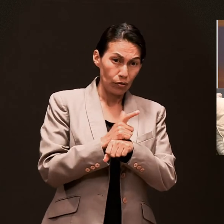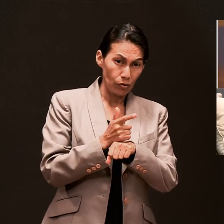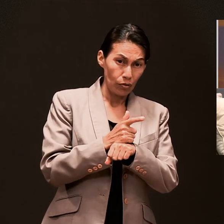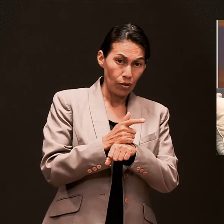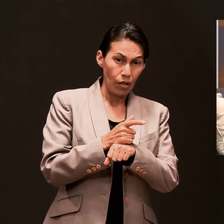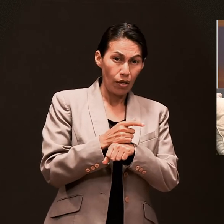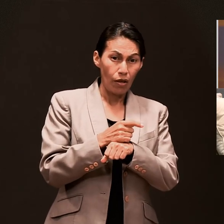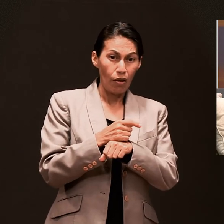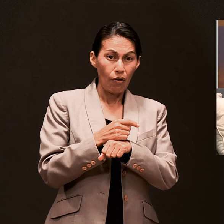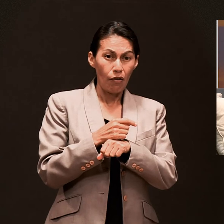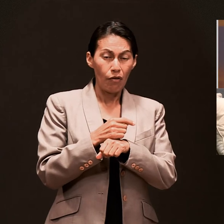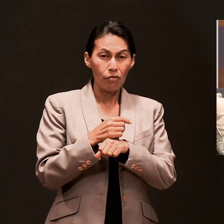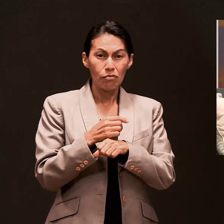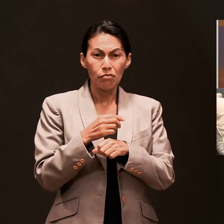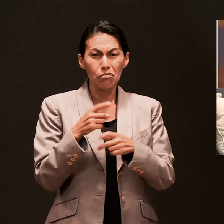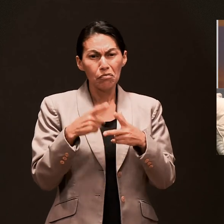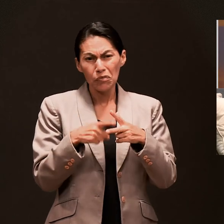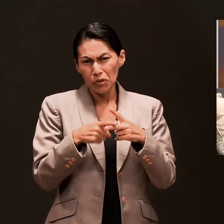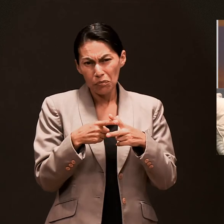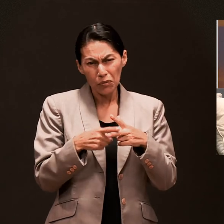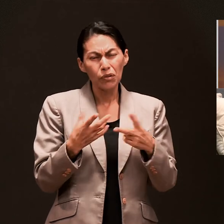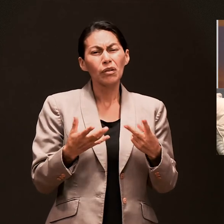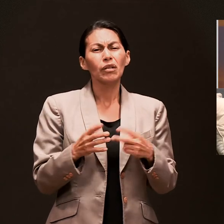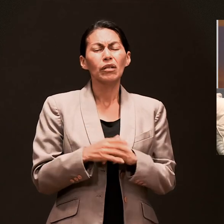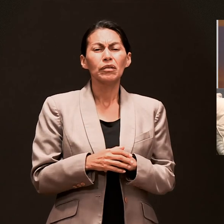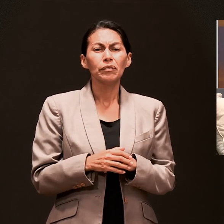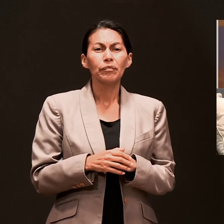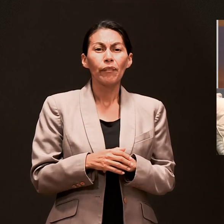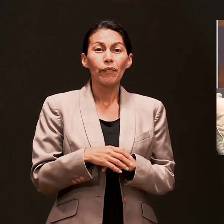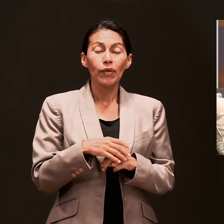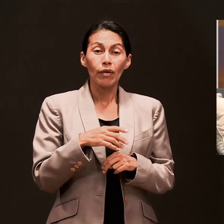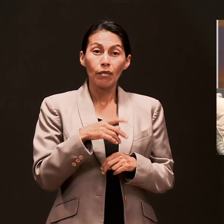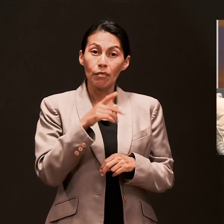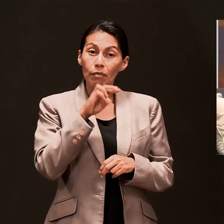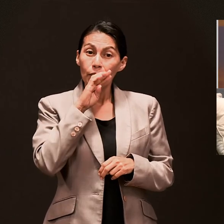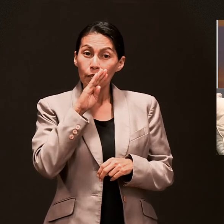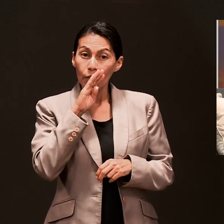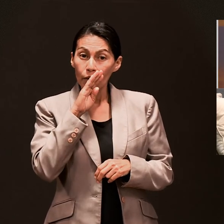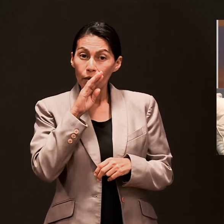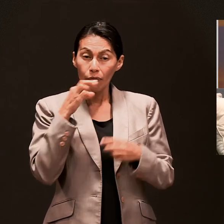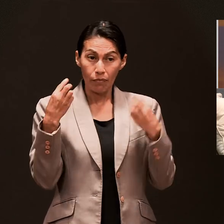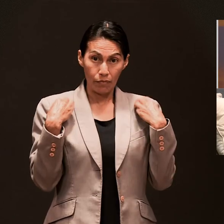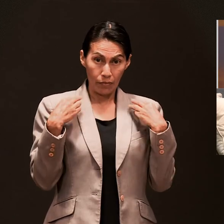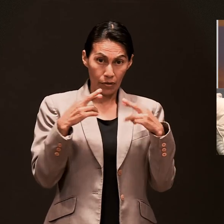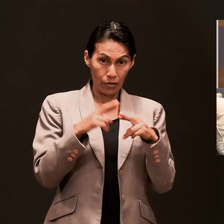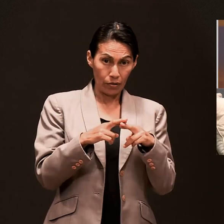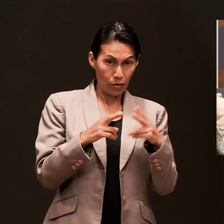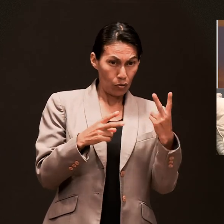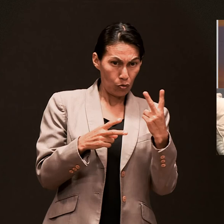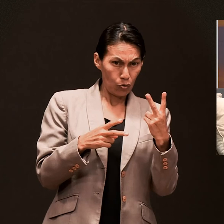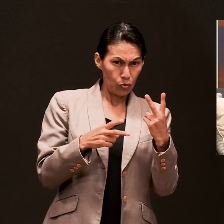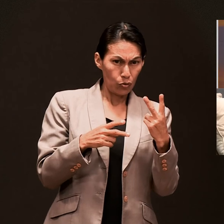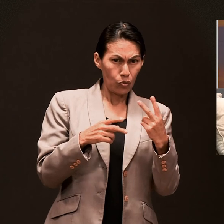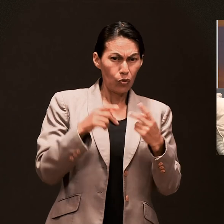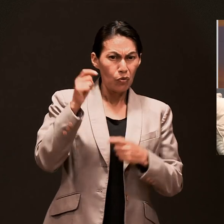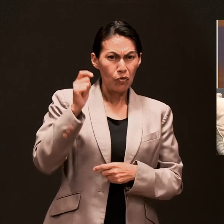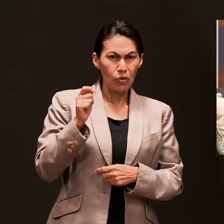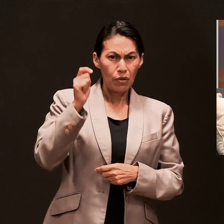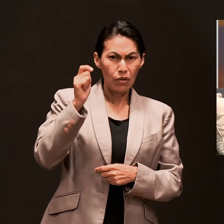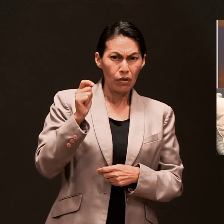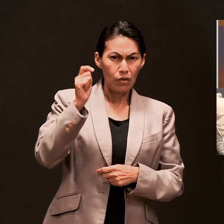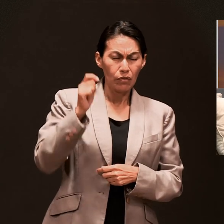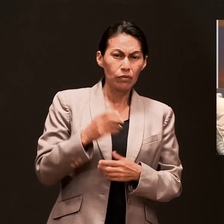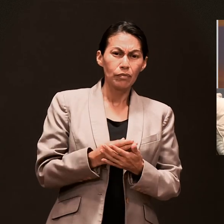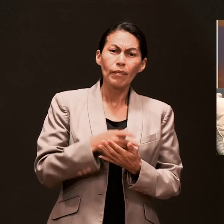licenciatura en físico matemáticos mi mamá igual los dos fueron maestros jubilados mi papá